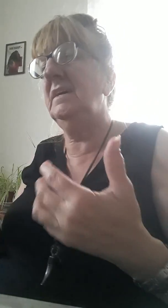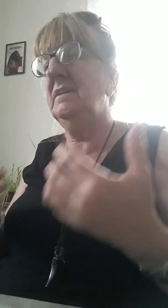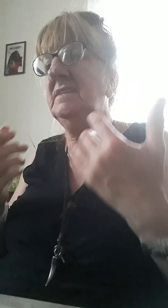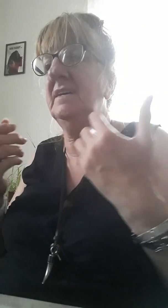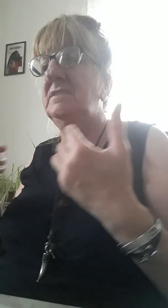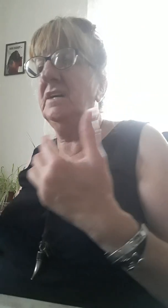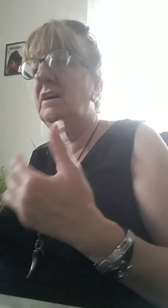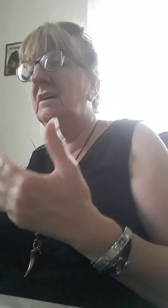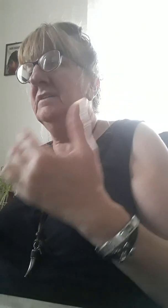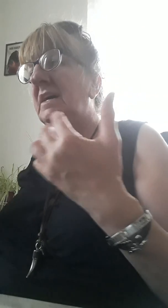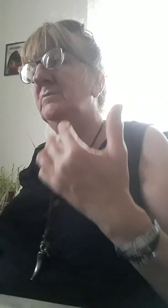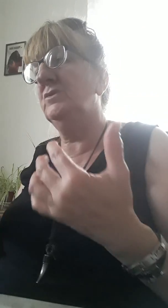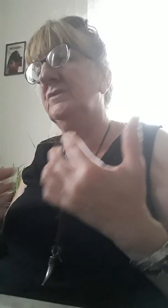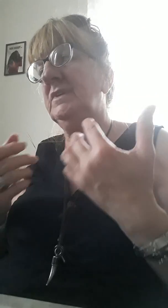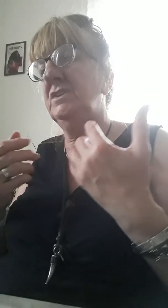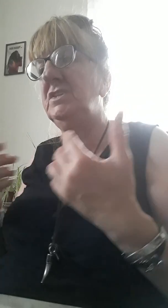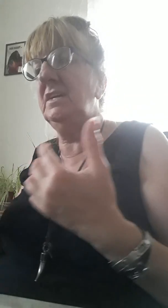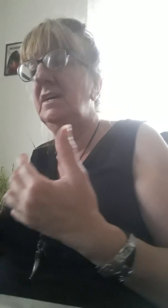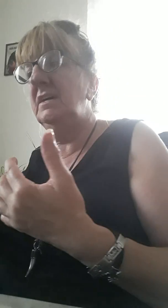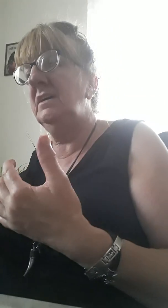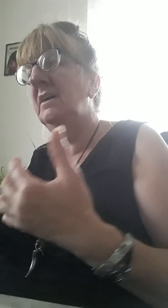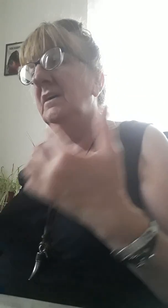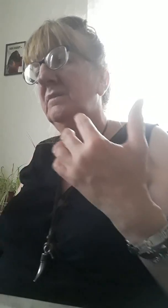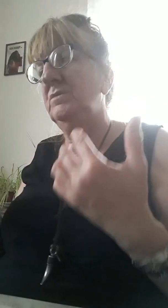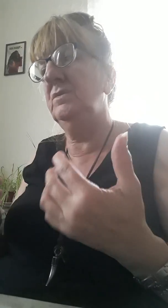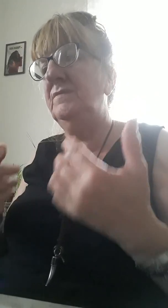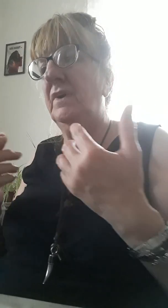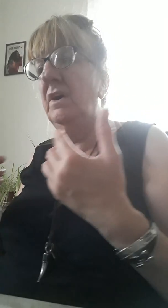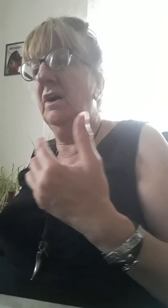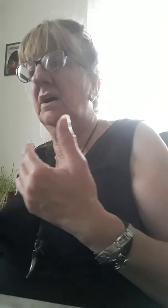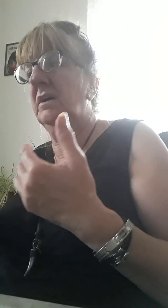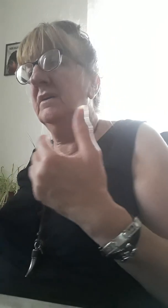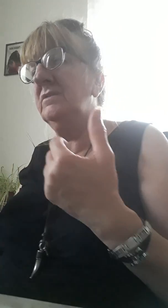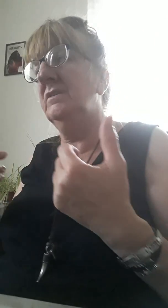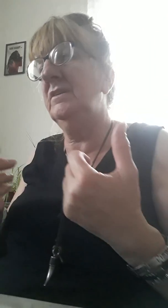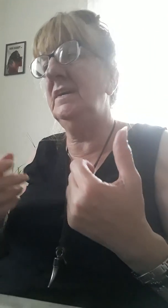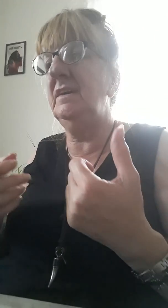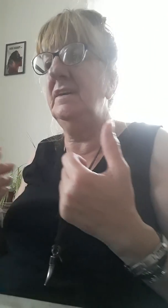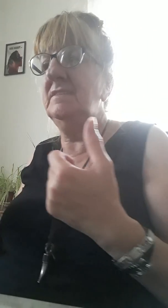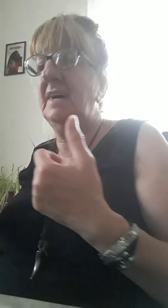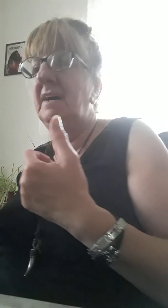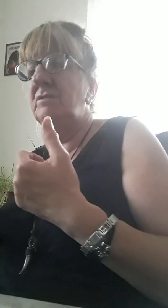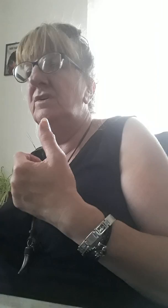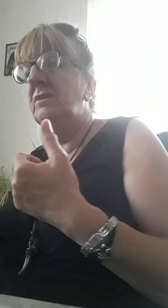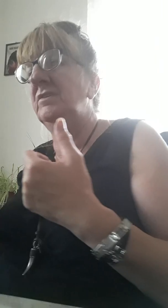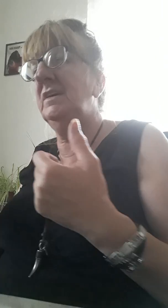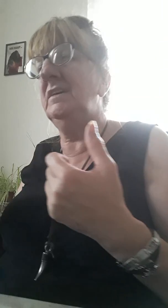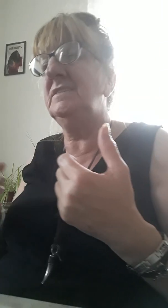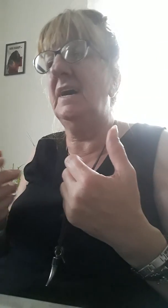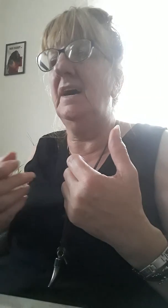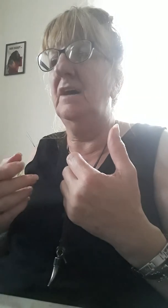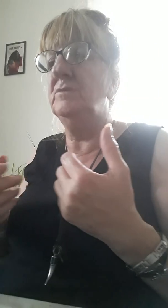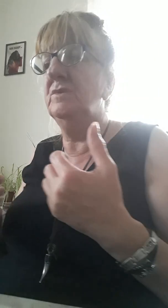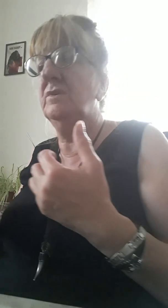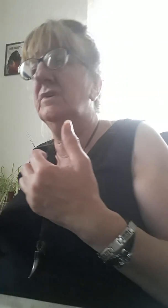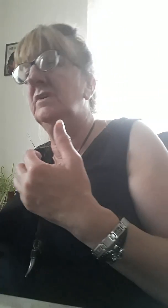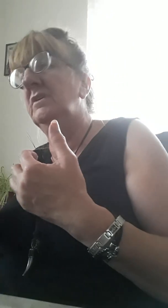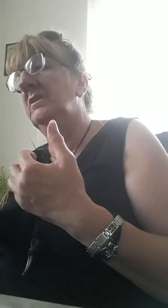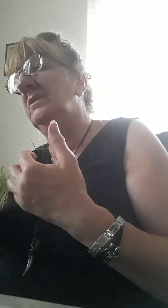ces instants d'amour caché, plus fort que les aveux des